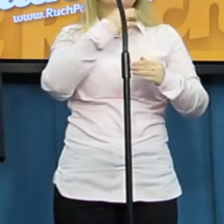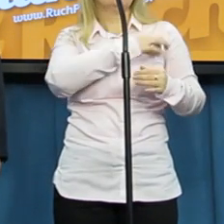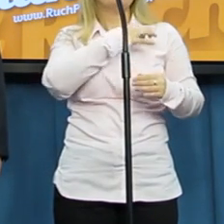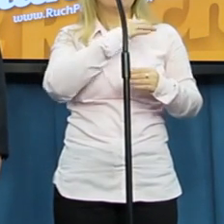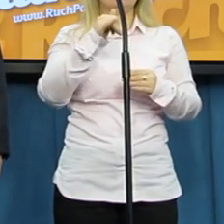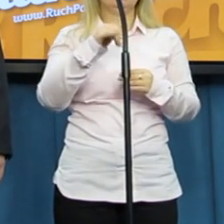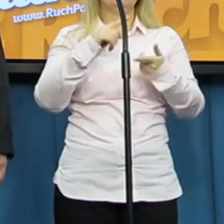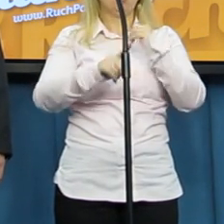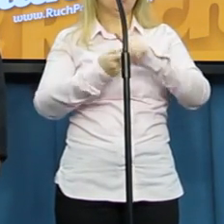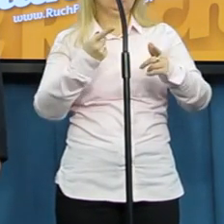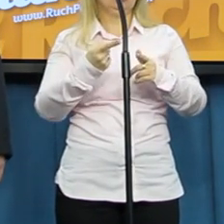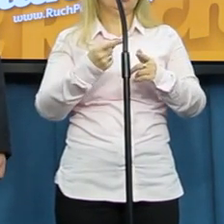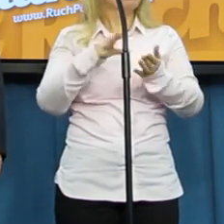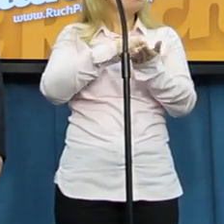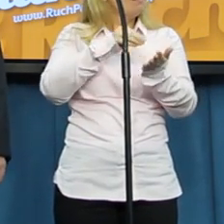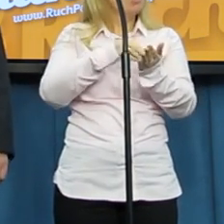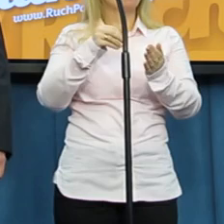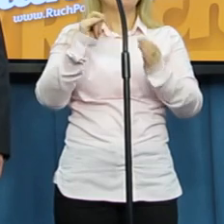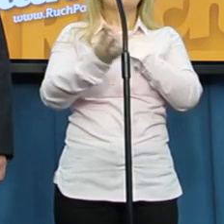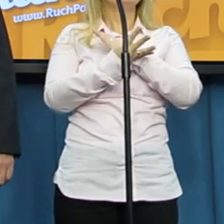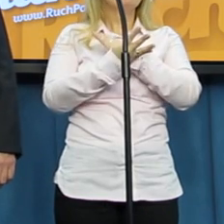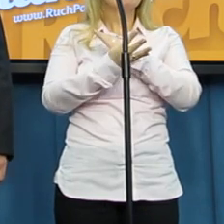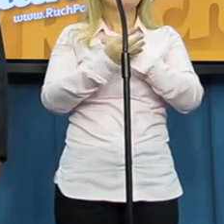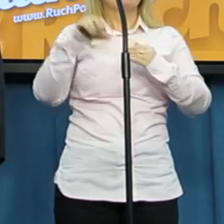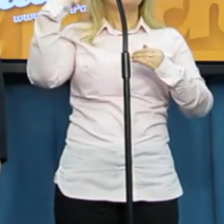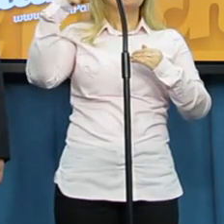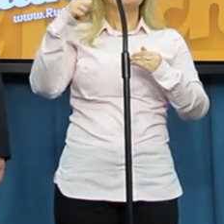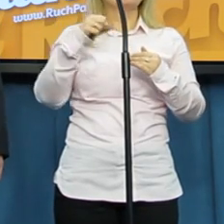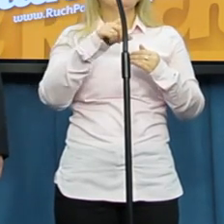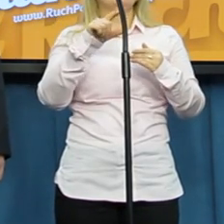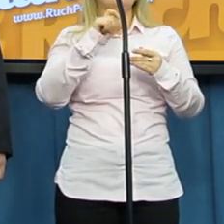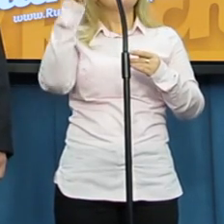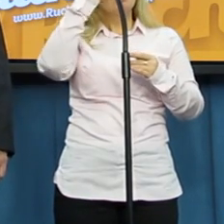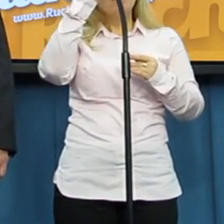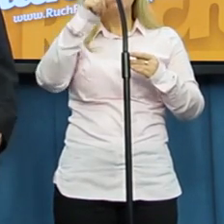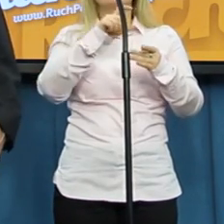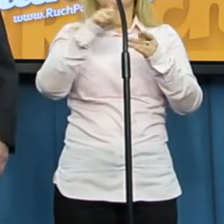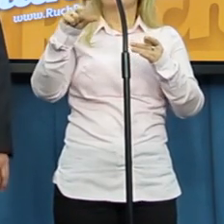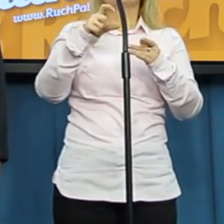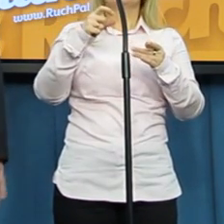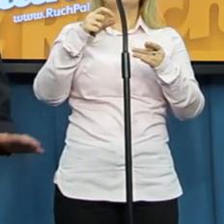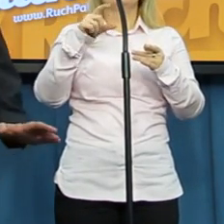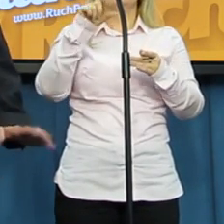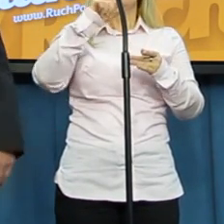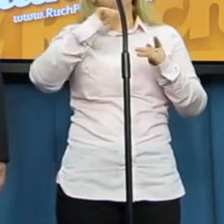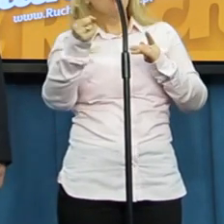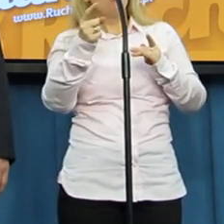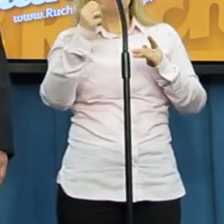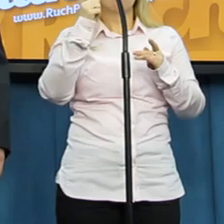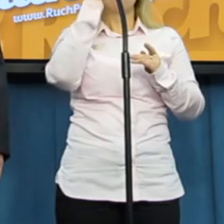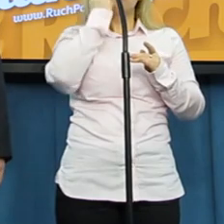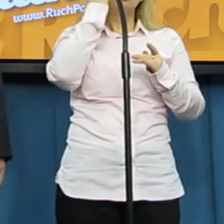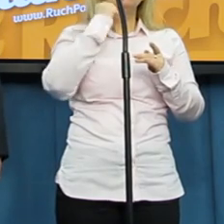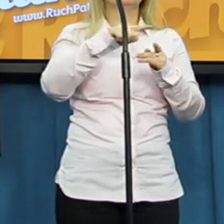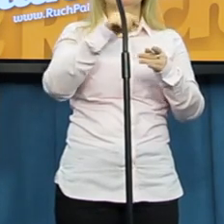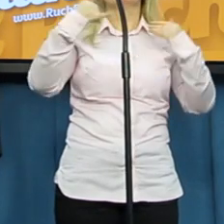politycznych w Europie, od tradycyjnej, tej XIX-wiecznej socjaldemokracji niemieckiej, przez partie postkomunistyczne, w najlepszym tego słowa